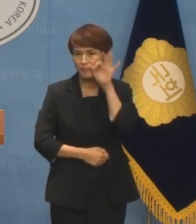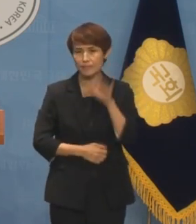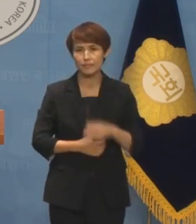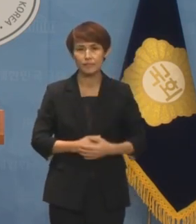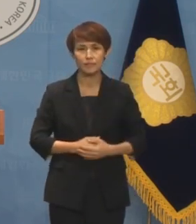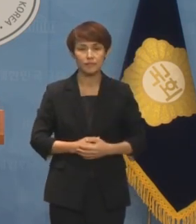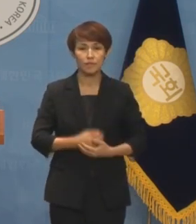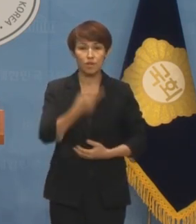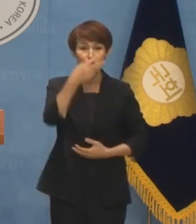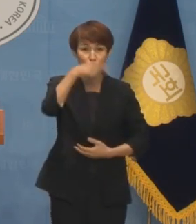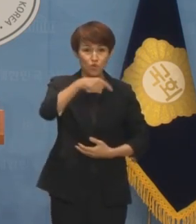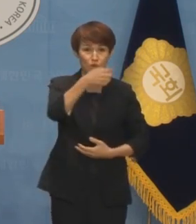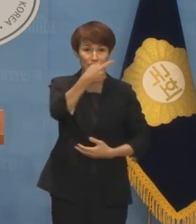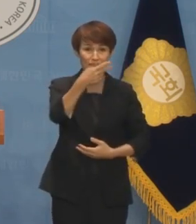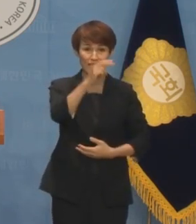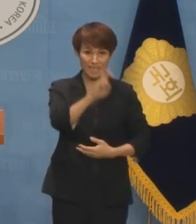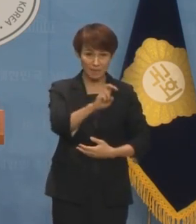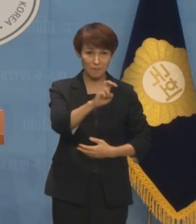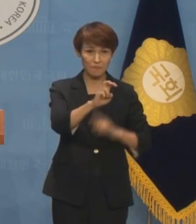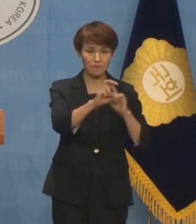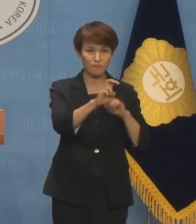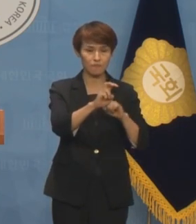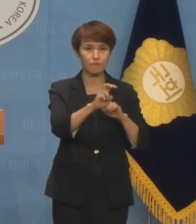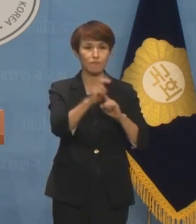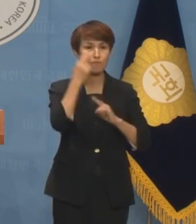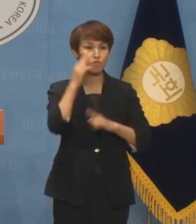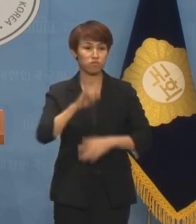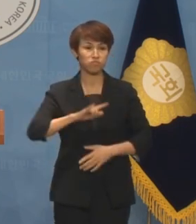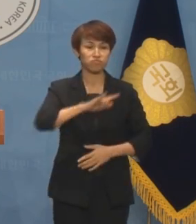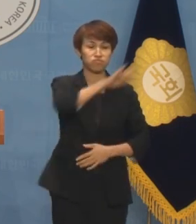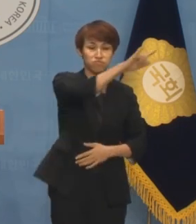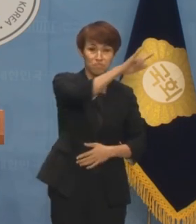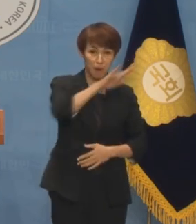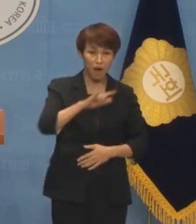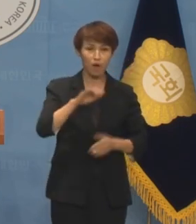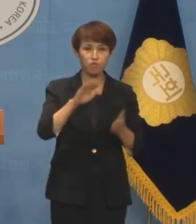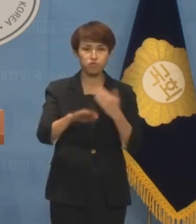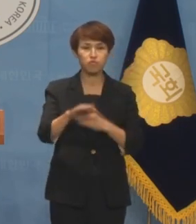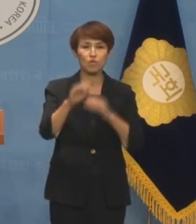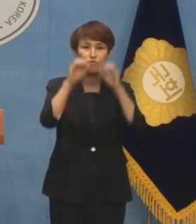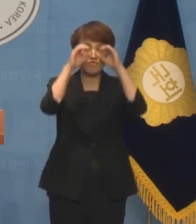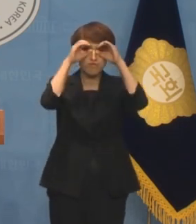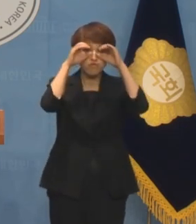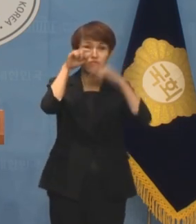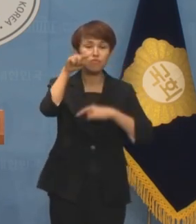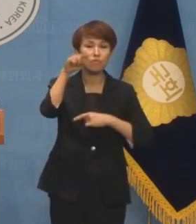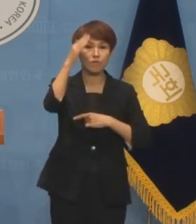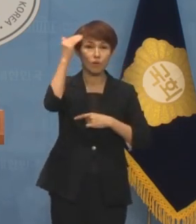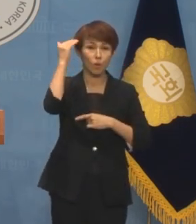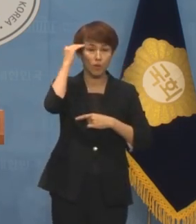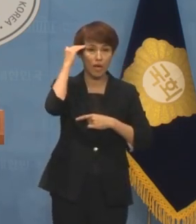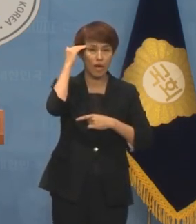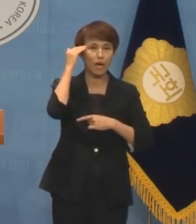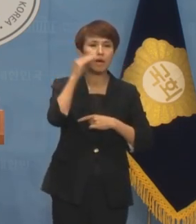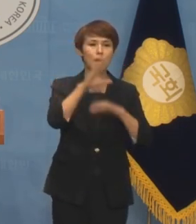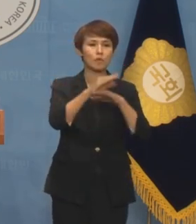위원장이 급조한 출장으로 미국을 다녀온 뒤 구글 코리아가 방심위를 항의 방문했습니다